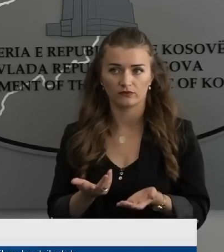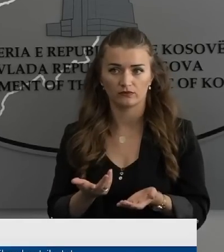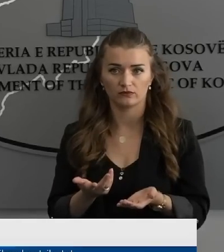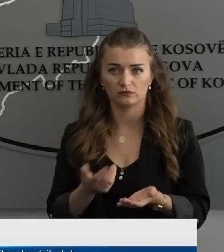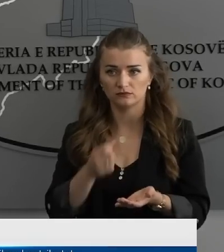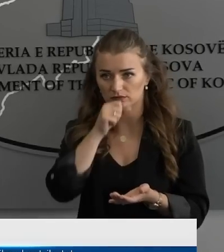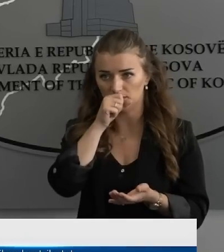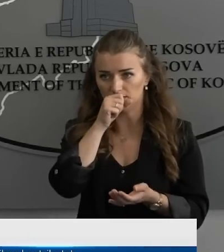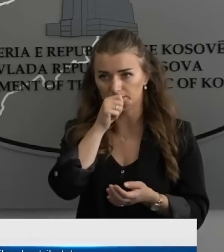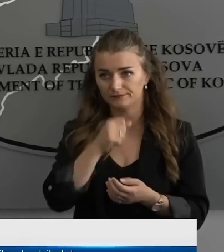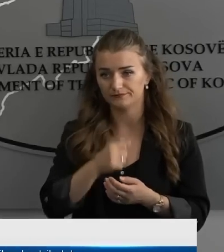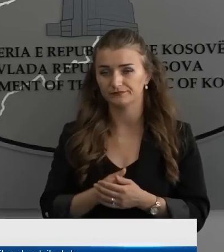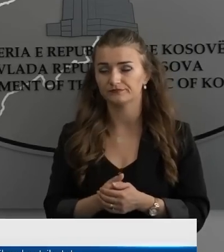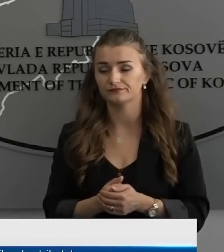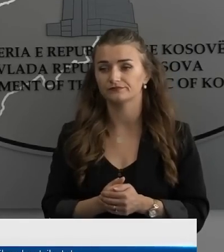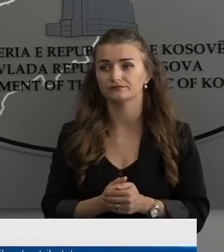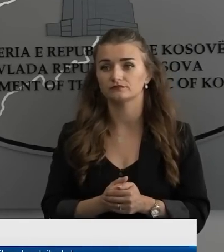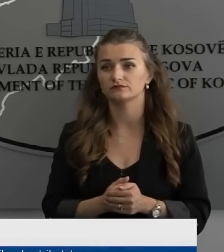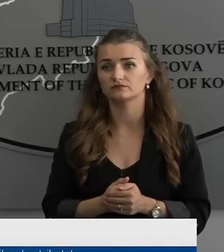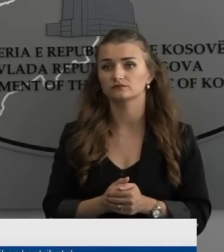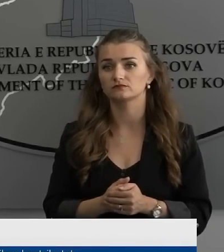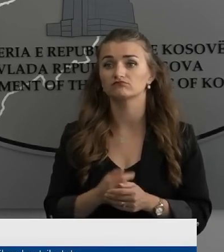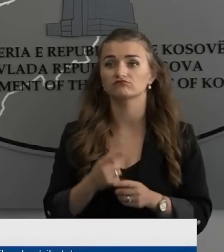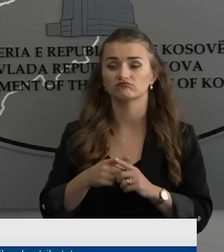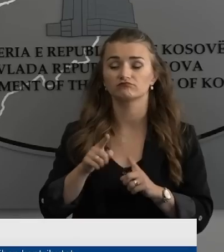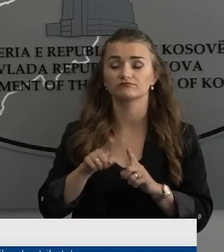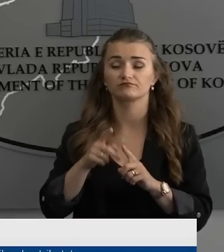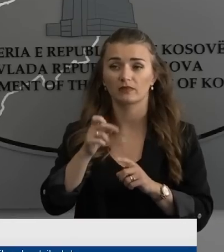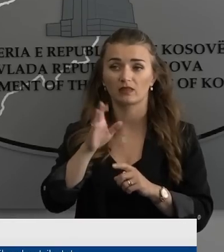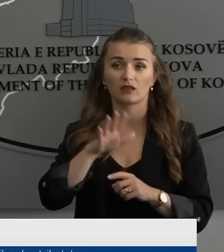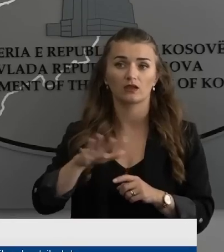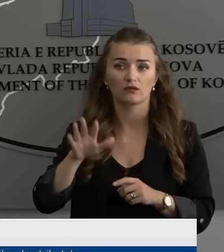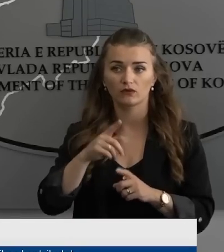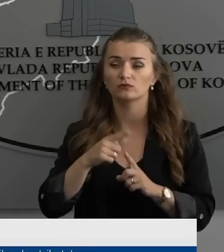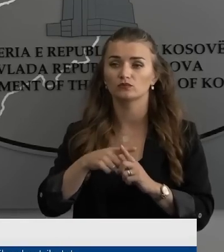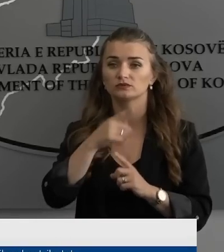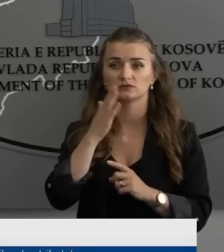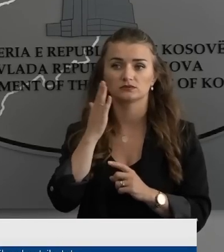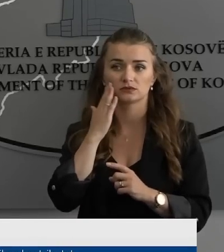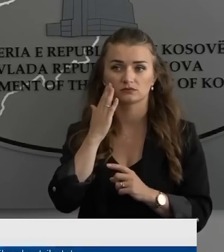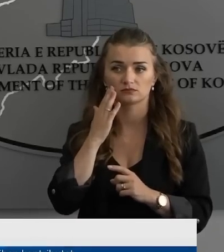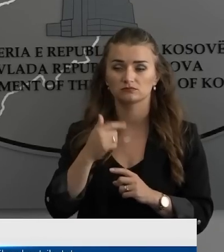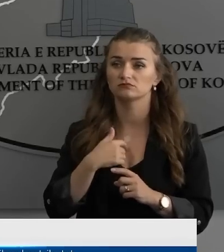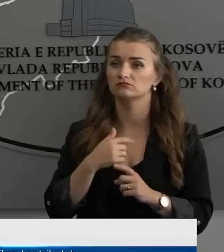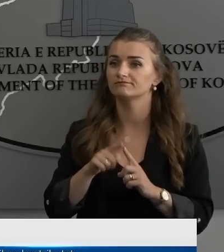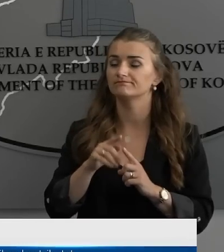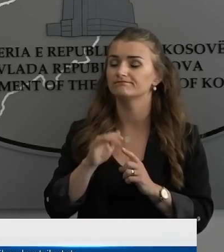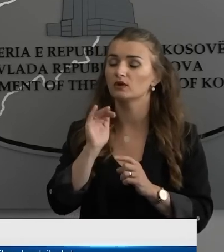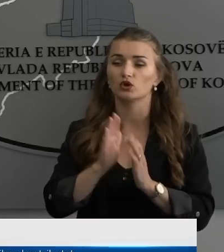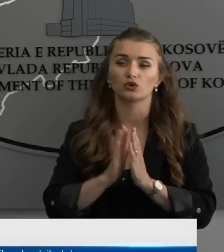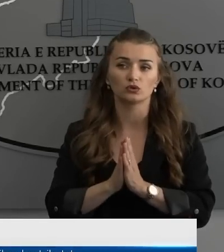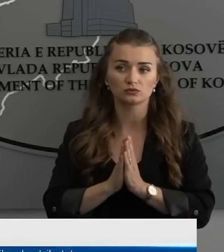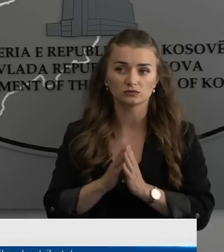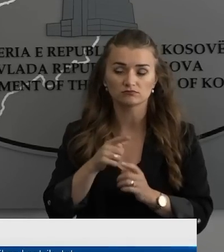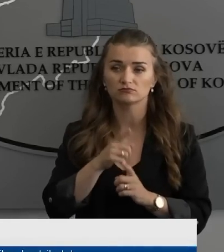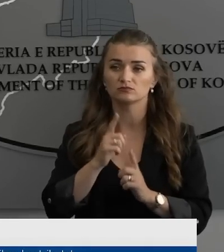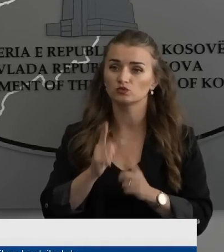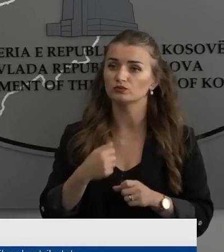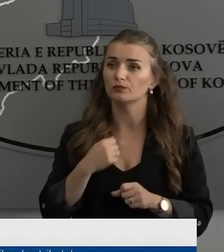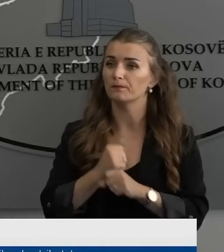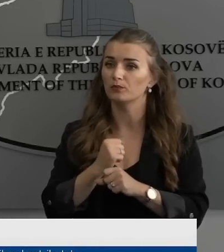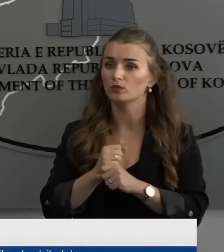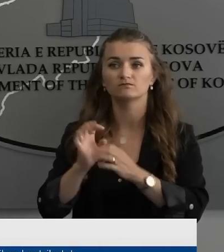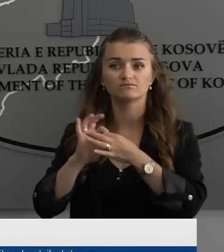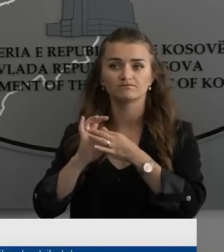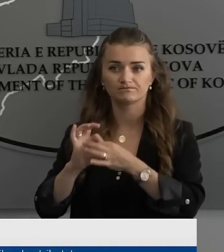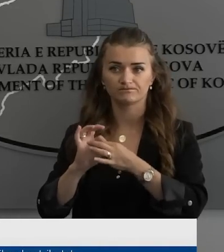dalje të ulët. Edhe faktorëve evropian, edhe Shtetet Bashkuara të Amerikës, i kam lutur, le të punojmë bashkë që